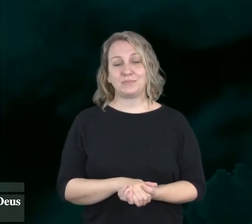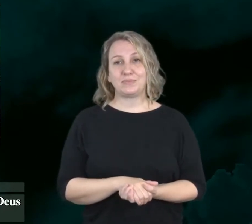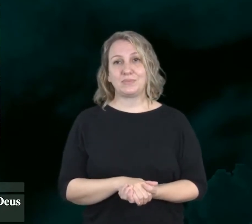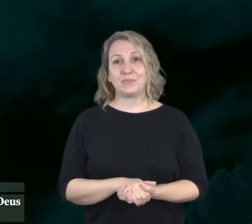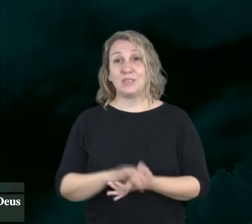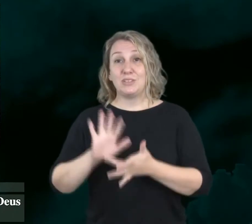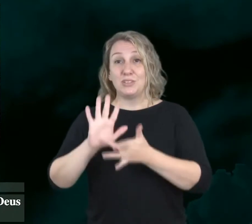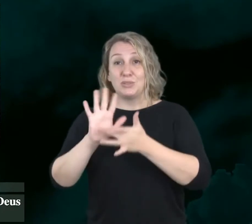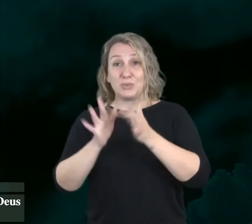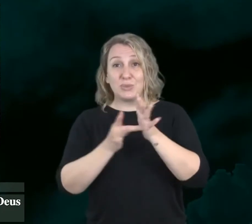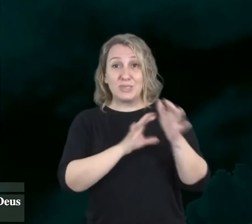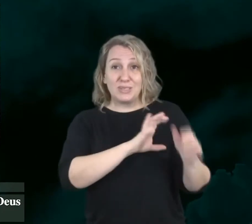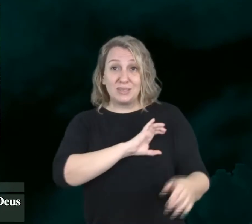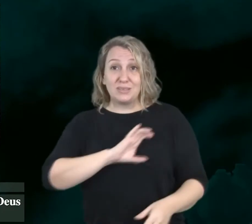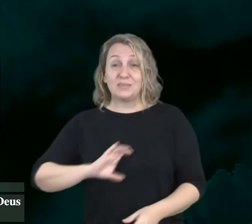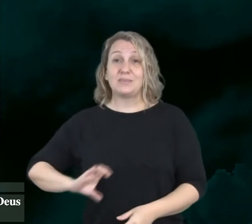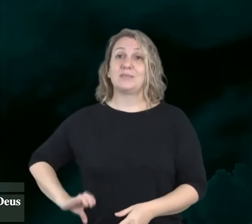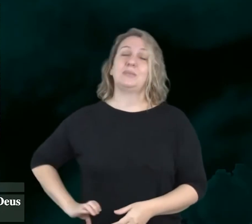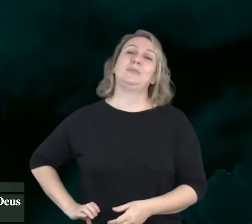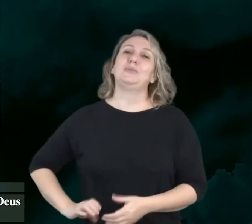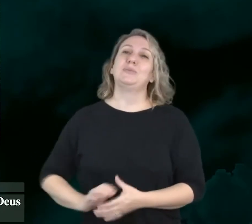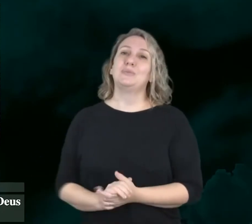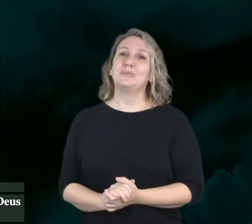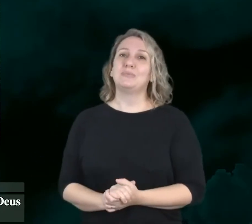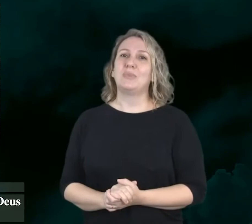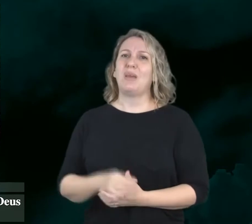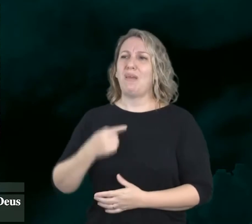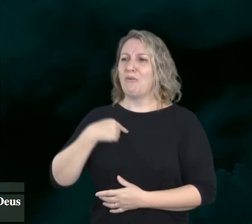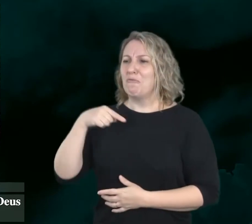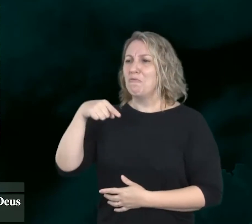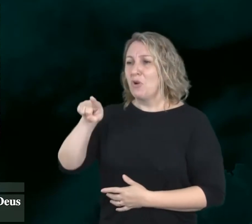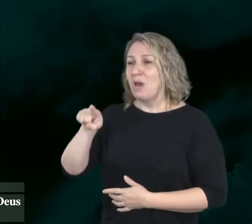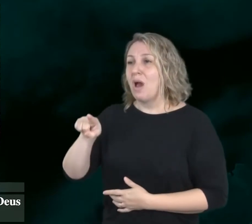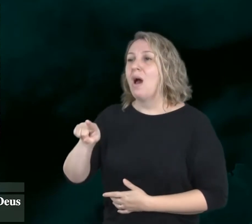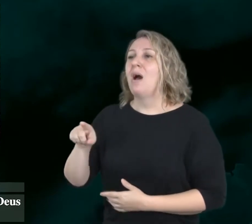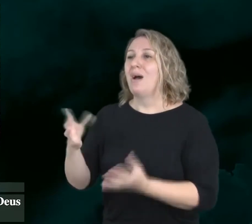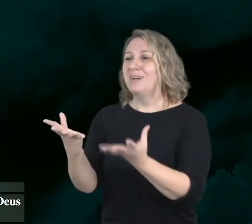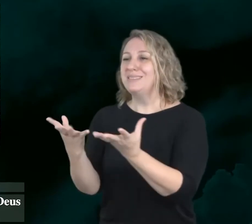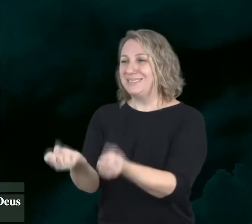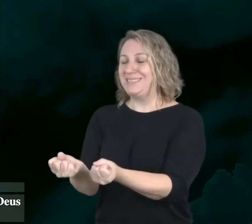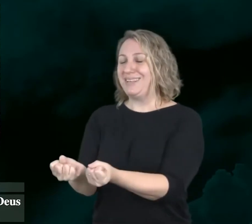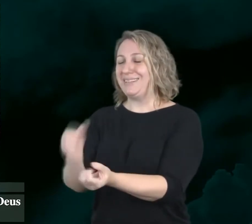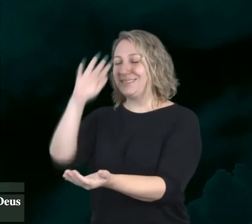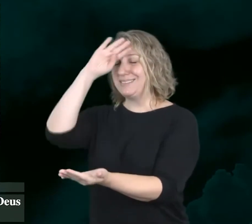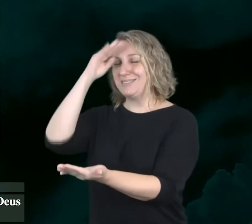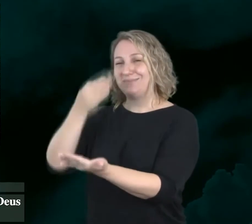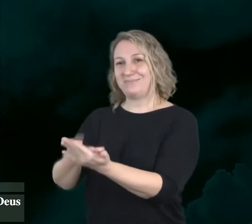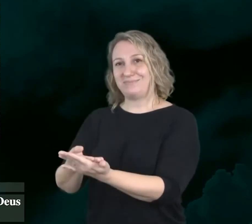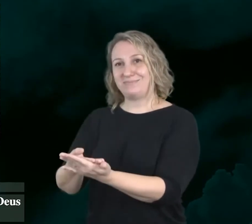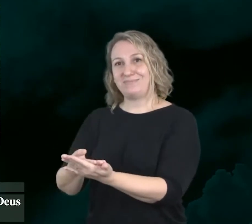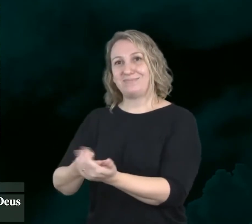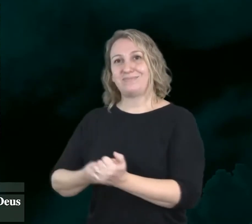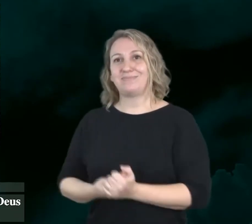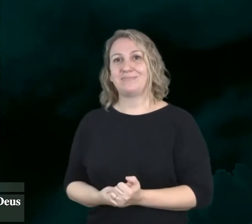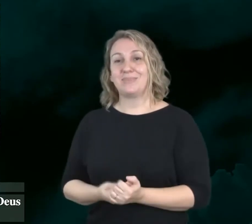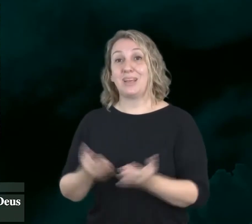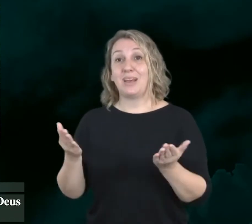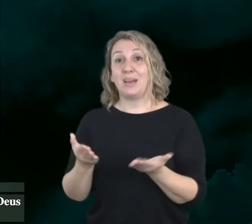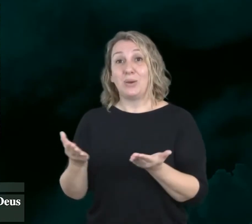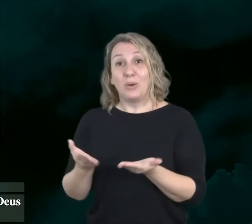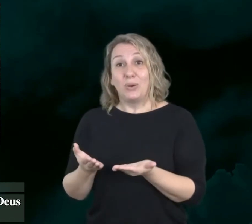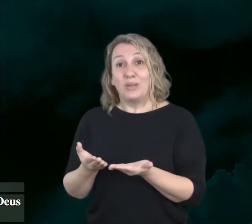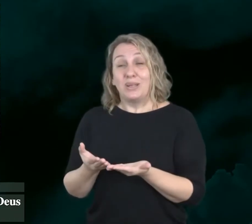Jesus Cristo, né? Nós cremos em Jesus Cristo, por meio dessa fé, nós ganhamos um